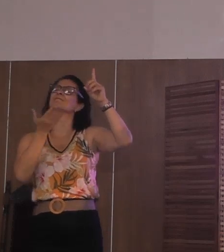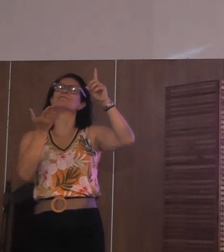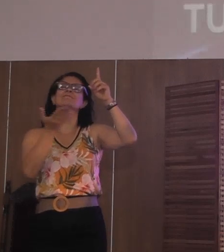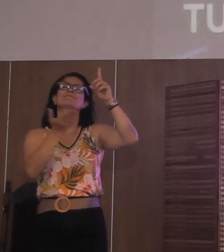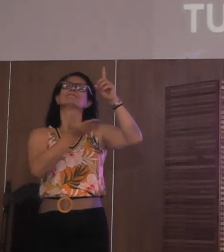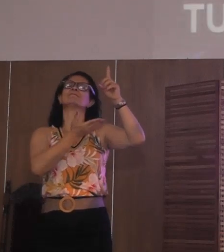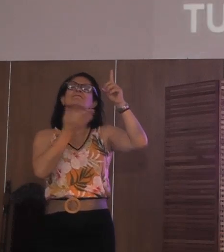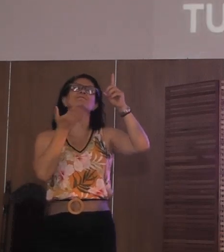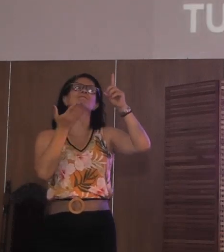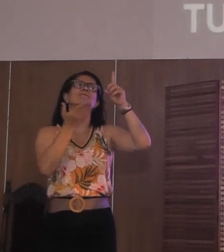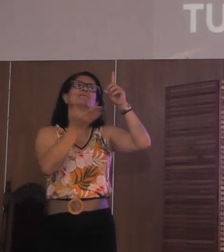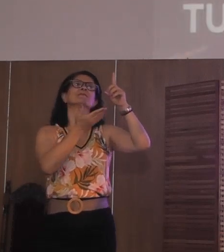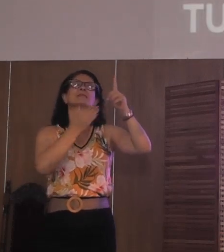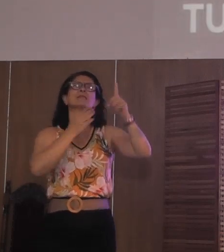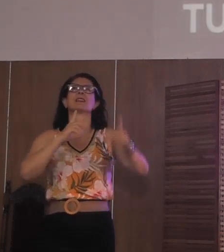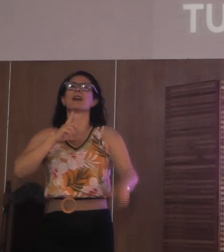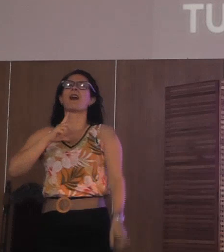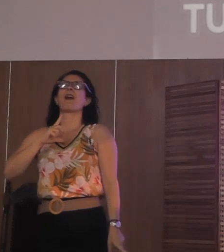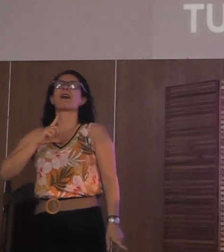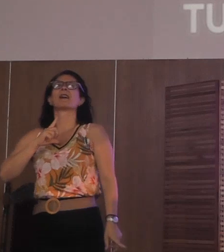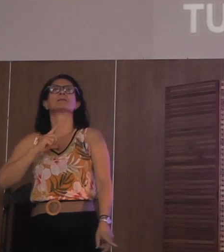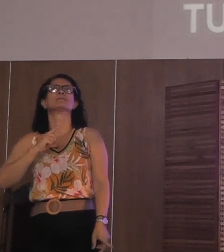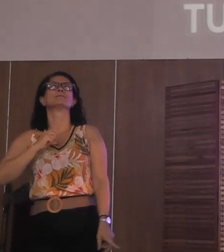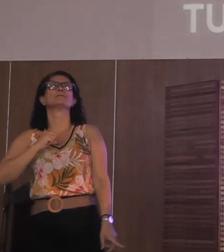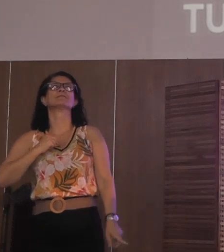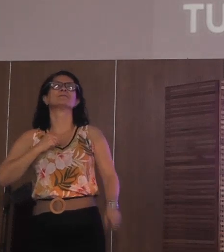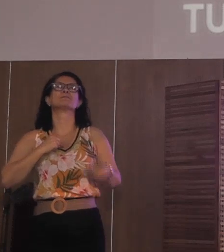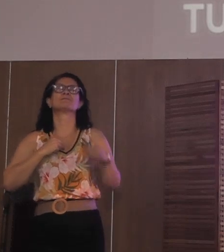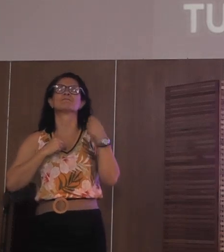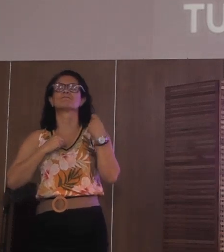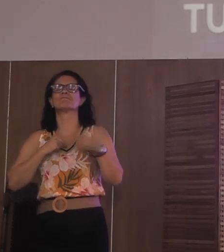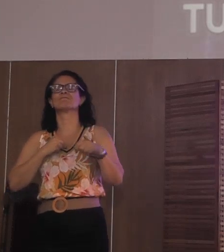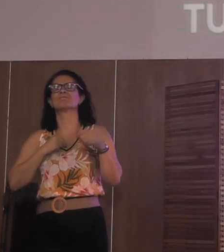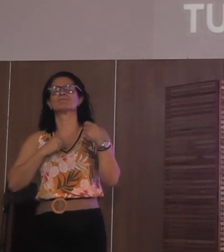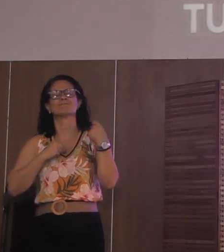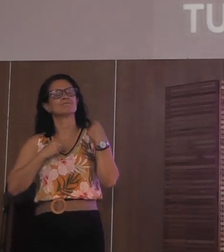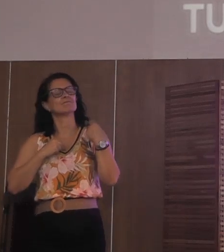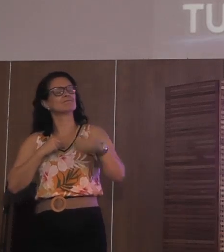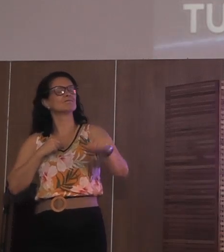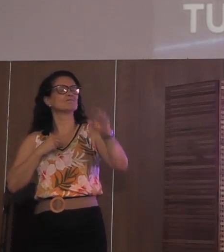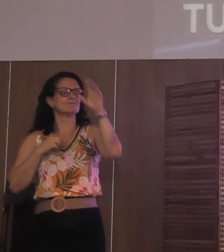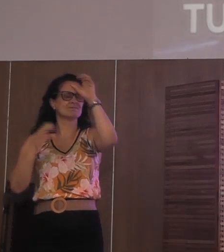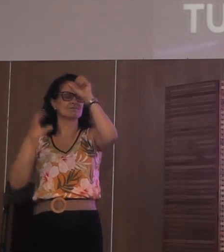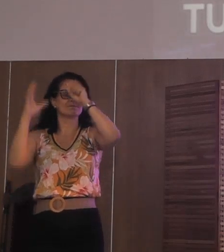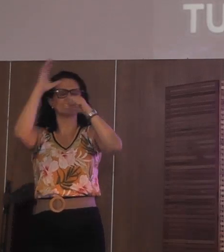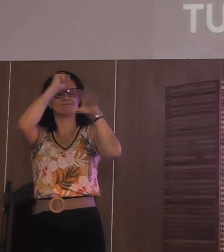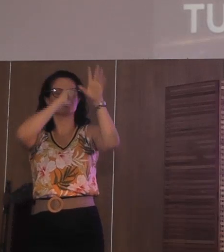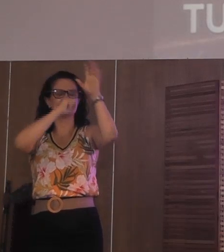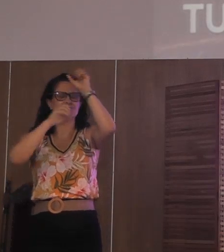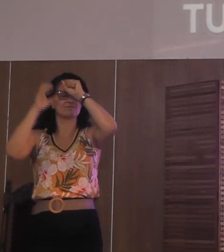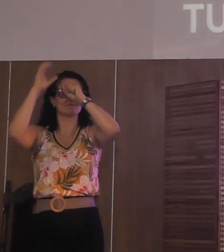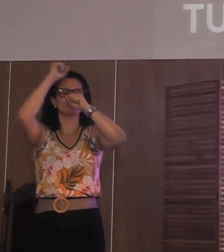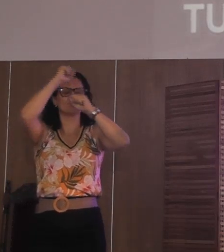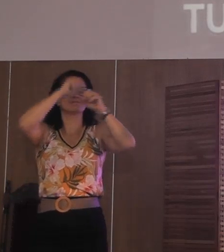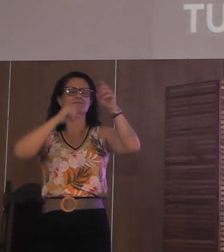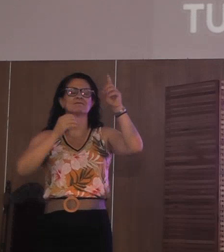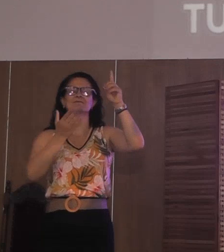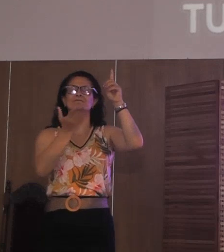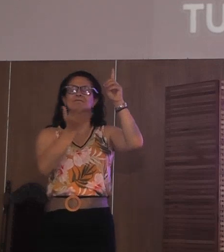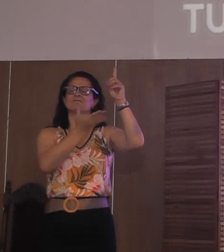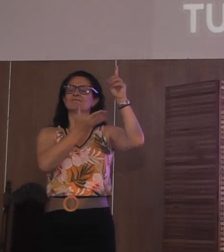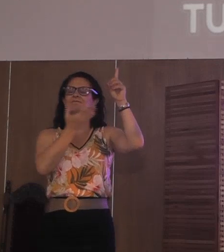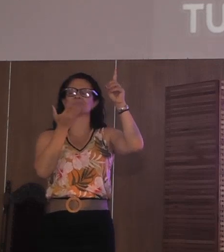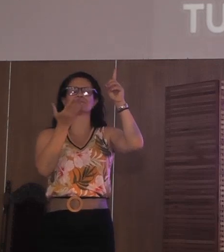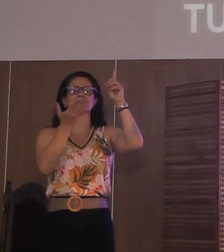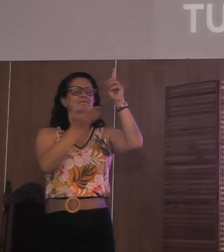tempo de descansar. Mas preciso aprender a descansar em